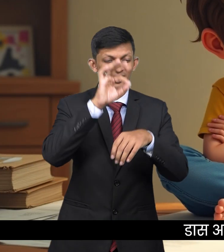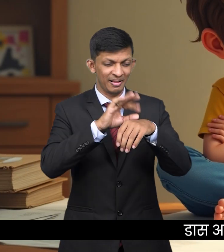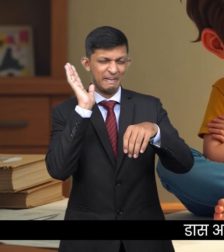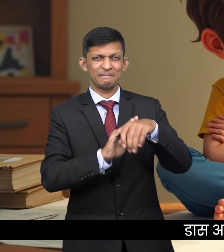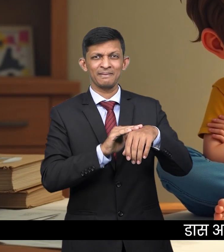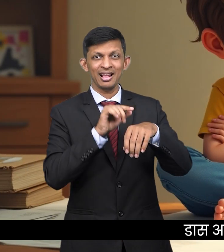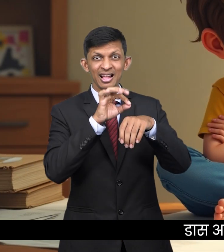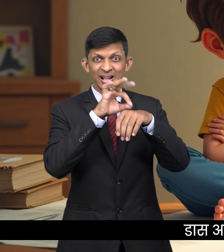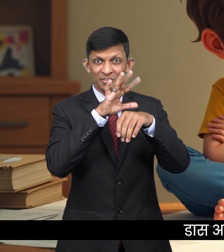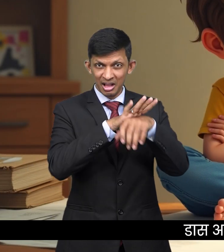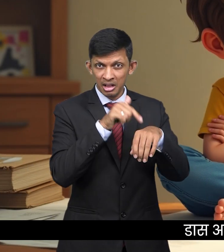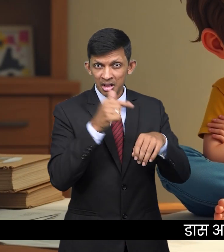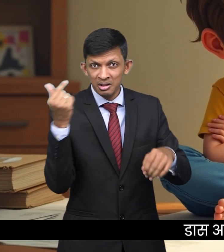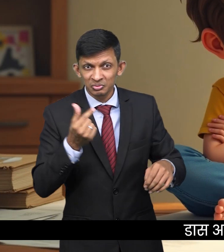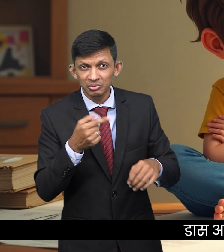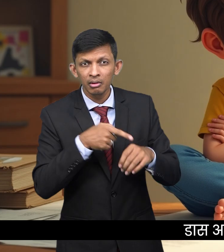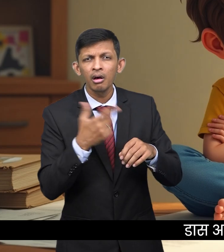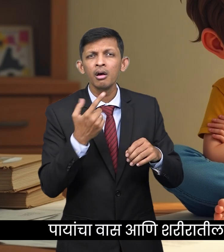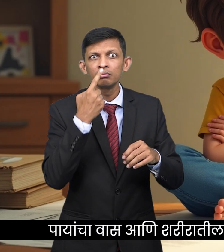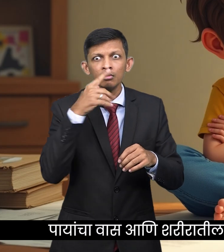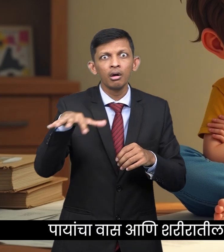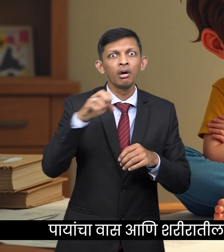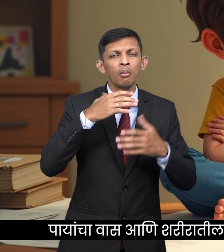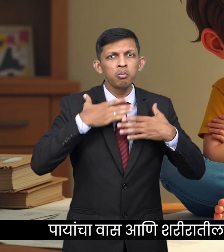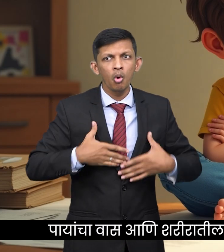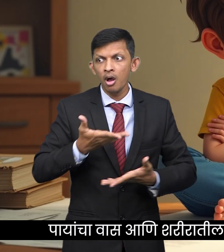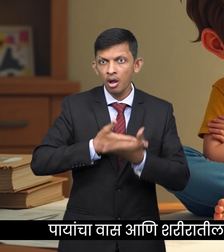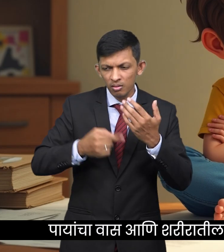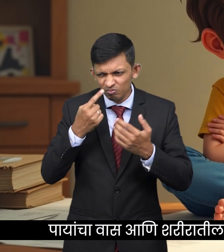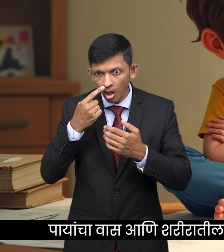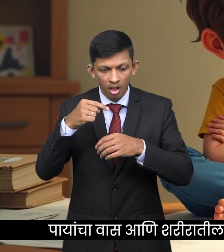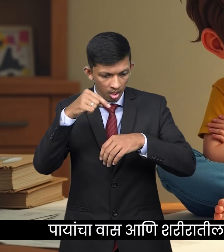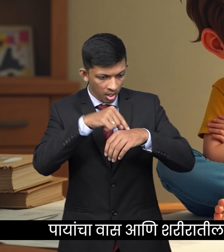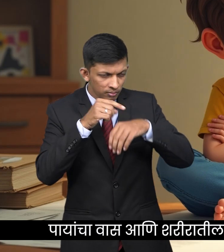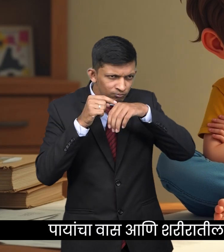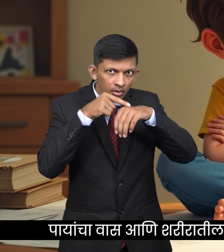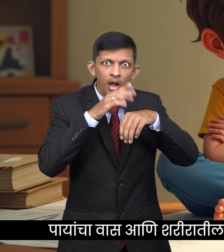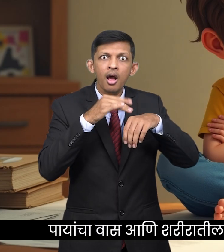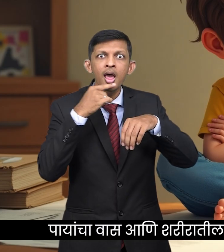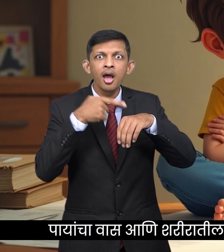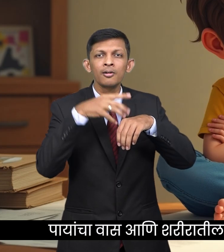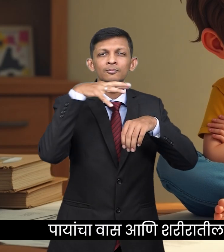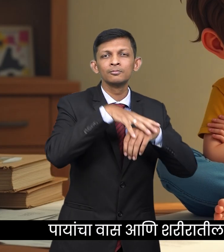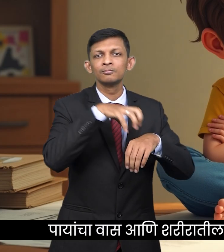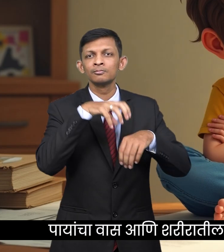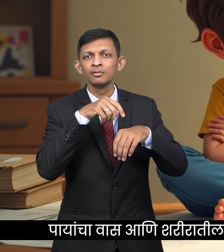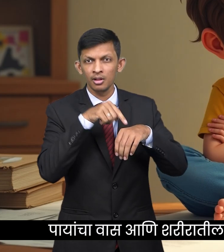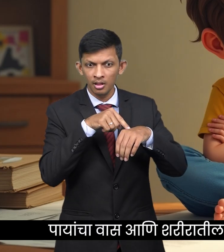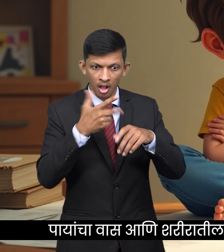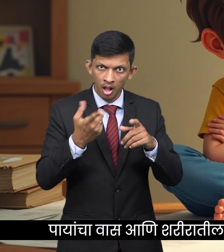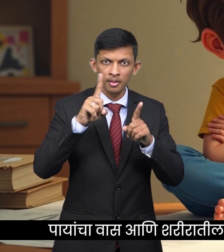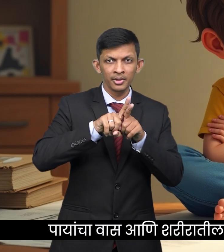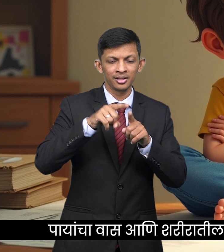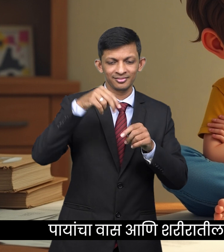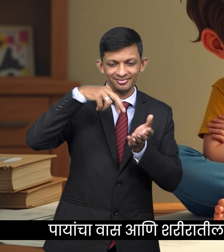डास आपल्या शरीराचा वास, पायांचा वास आणि शरीरातील उष्णता